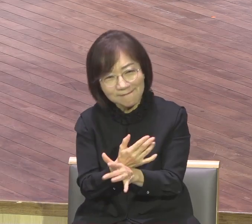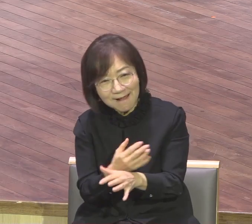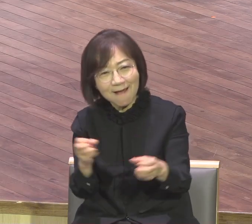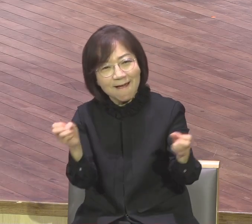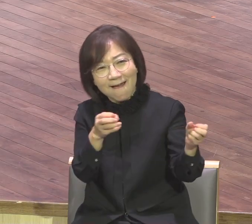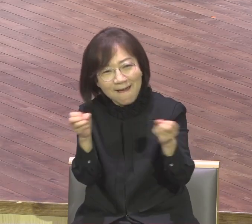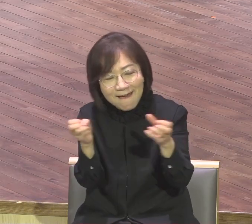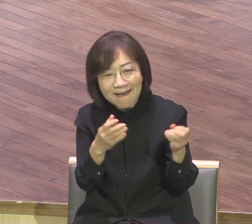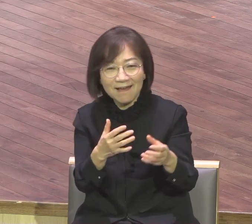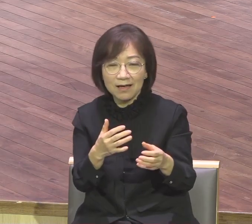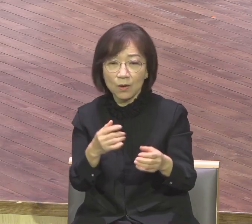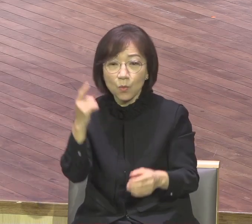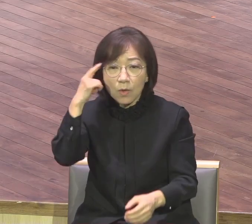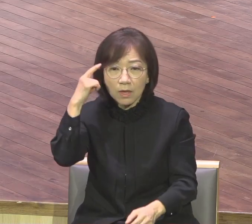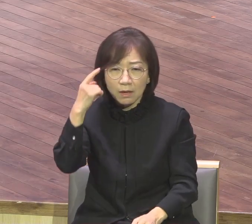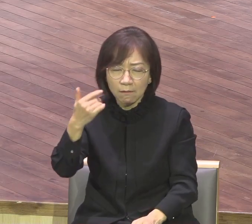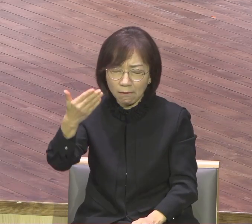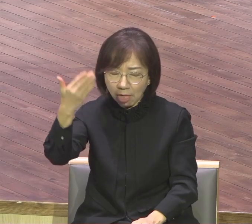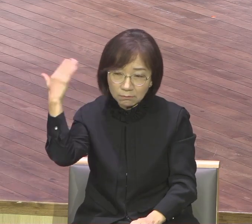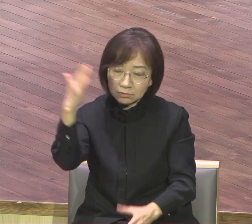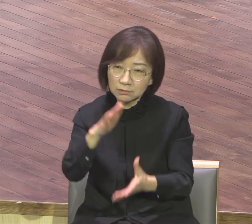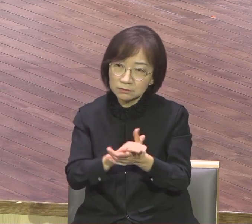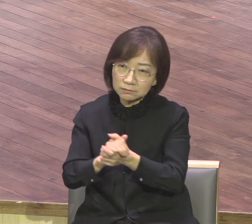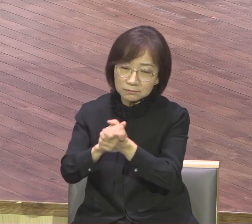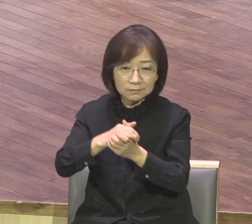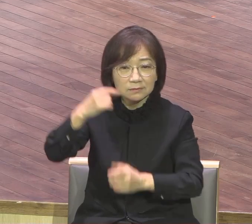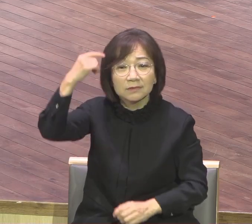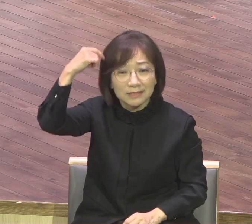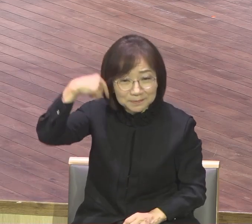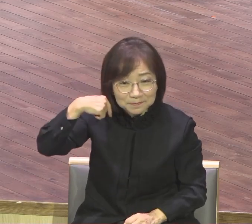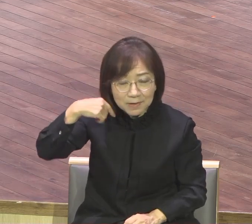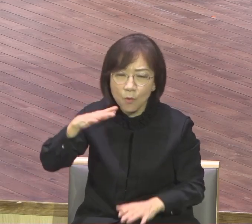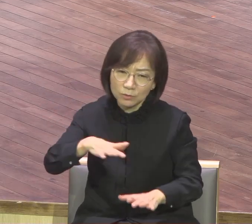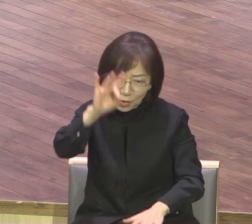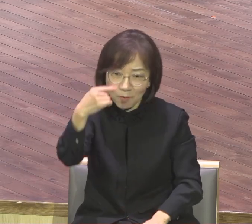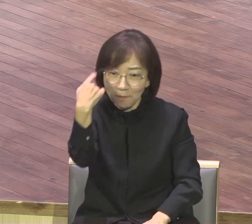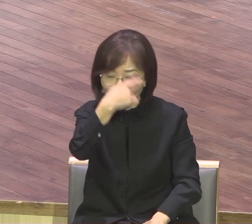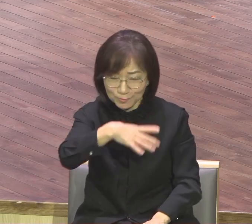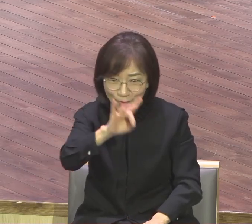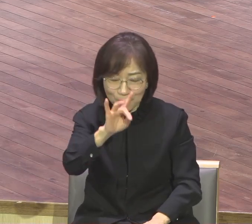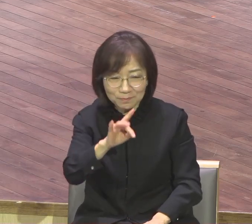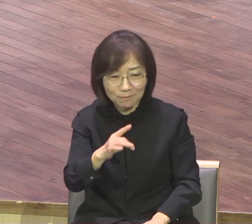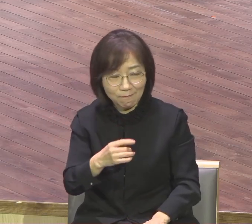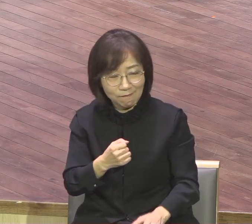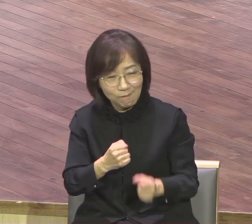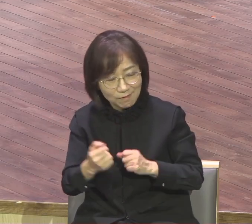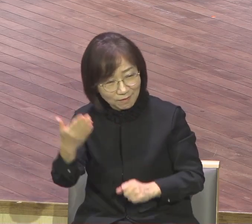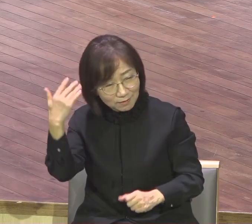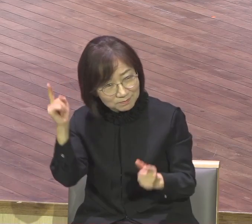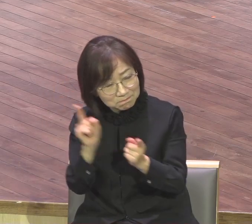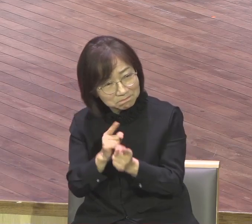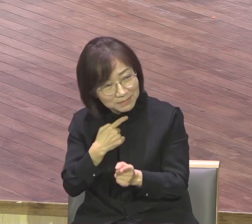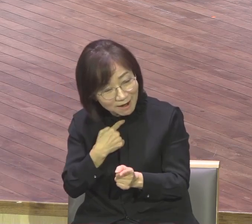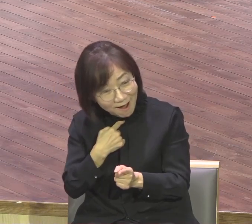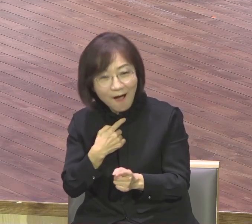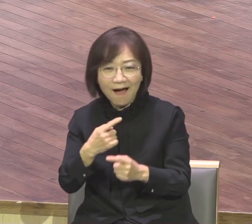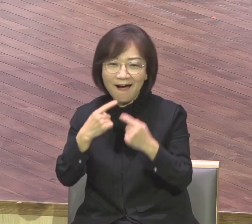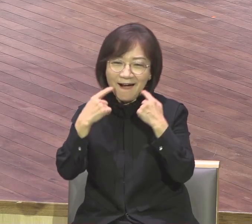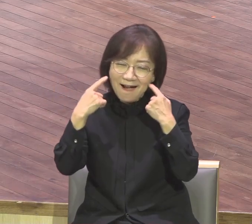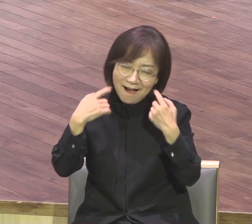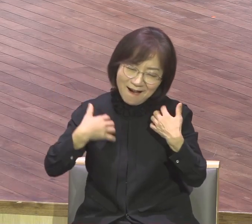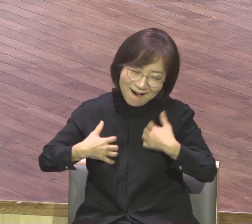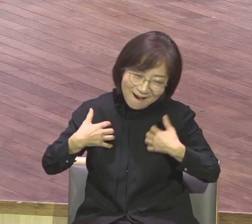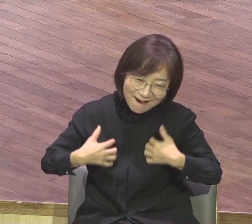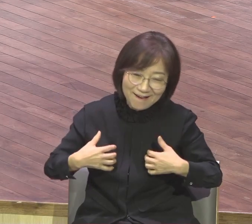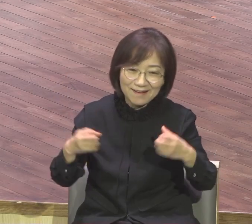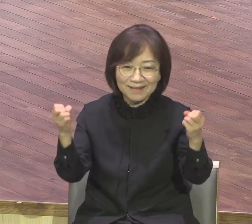있어요. Pastor André, la primera vez que veo, pero parece que son amigos de muchos años y puedo hablar bien con él cómodamente. 육신적으로 처음